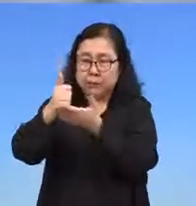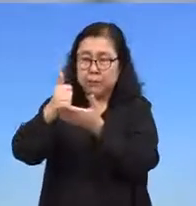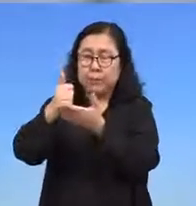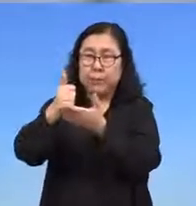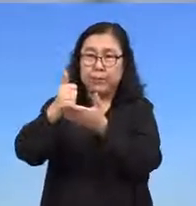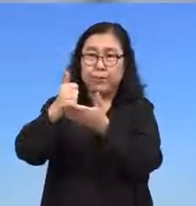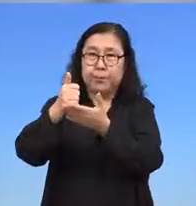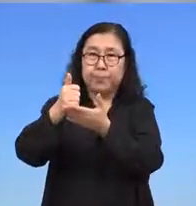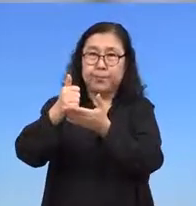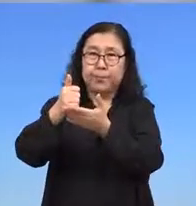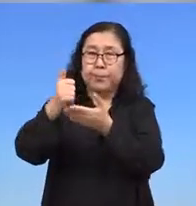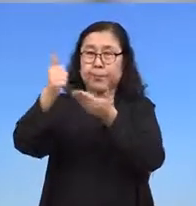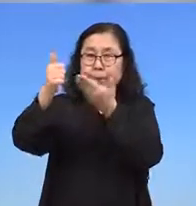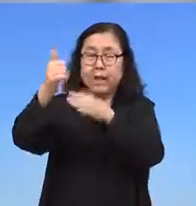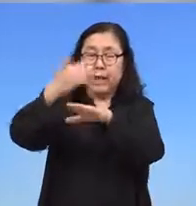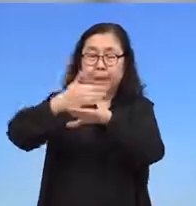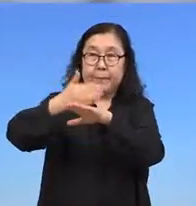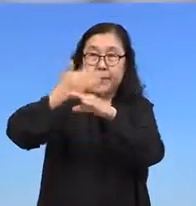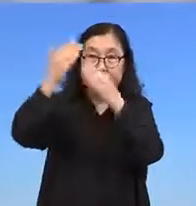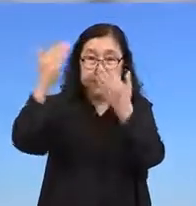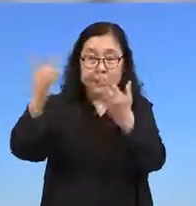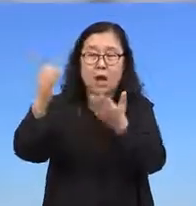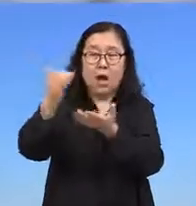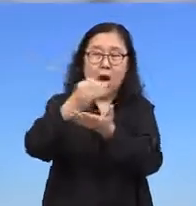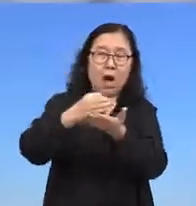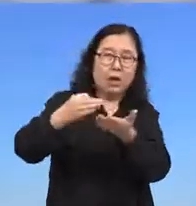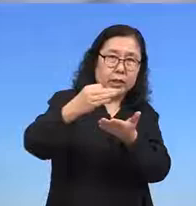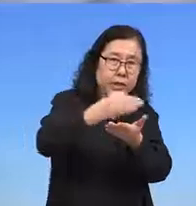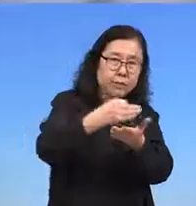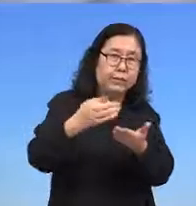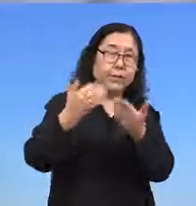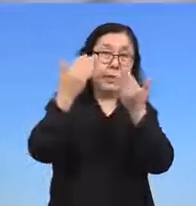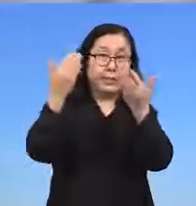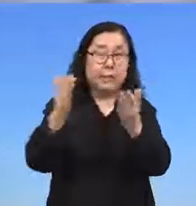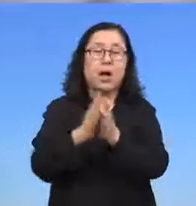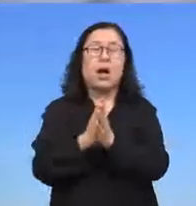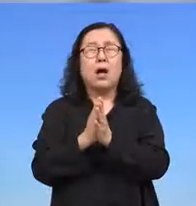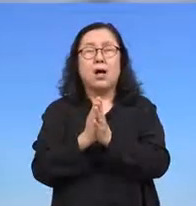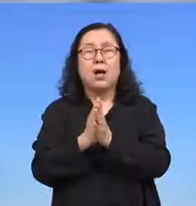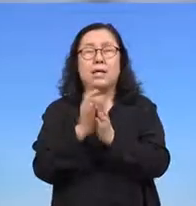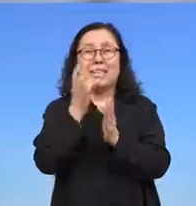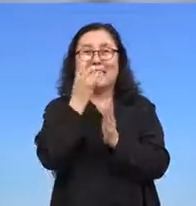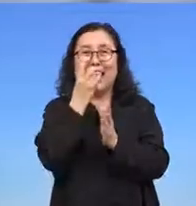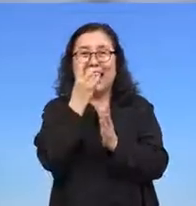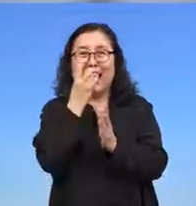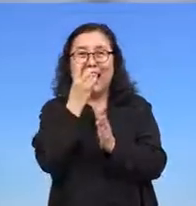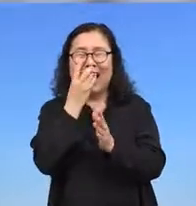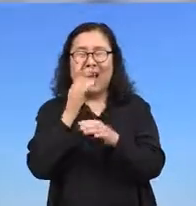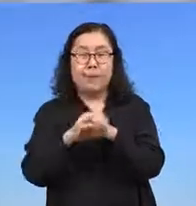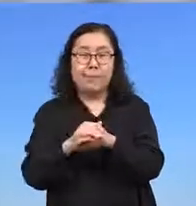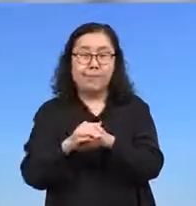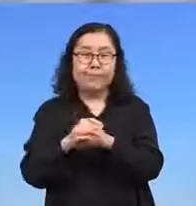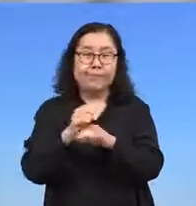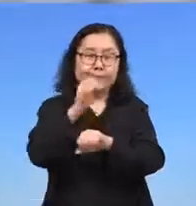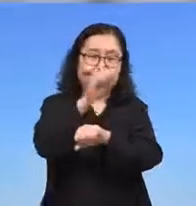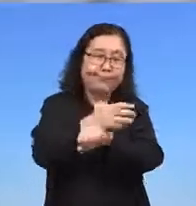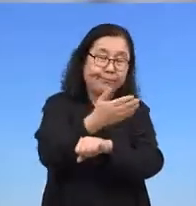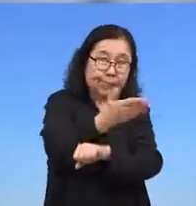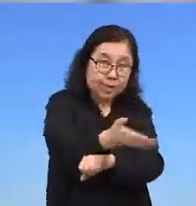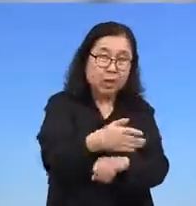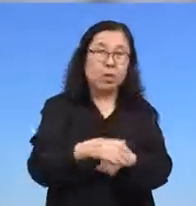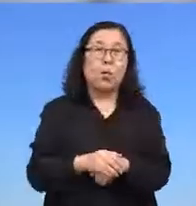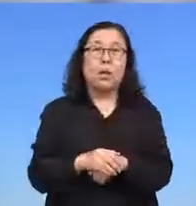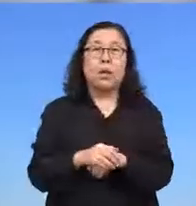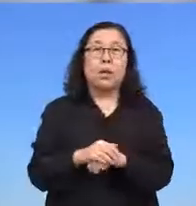우리가 감사하면서 헌금을 드린다면, 이 헌금들이 이런 쌀을 구입해 드리고 난방비를